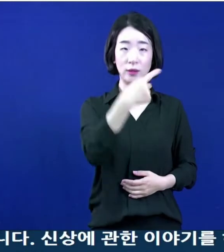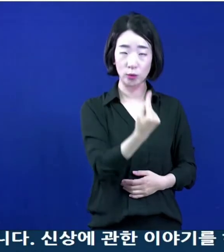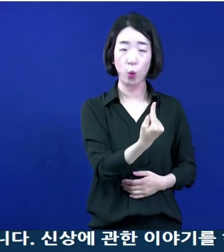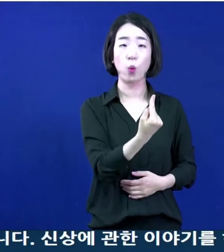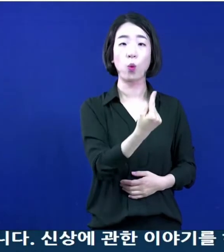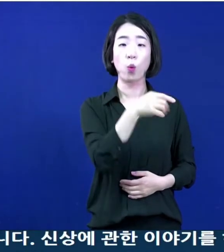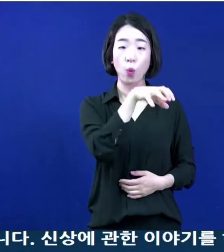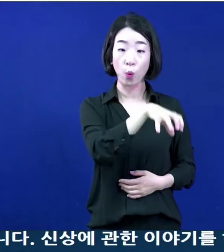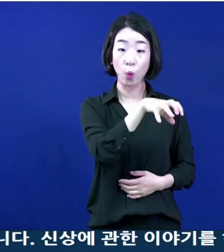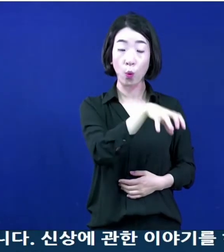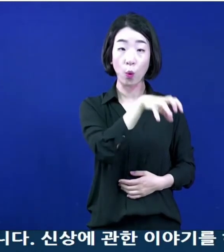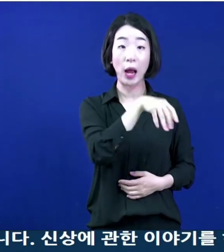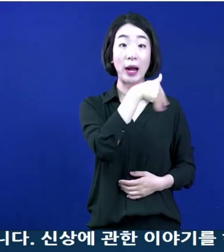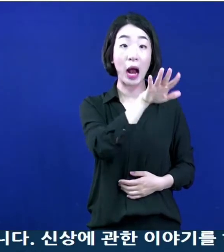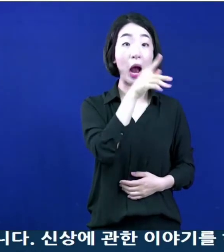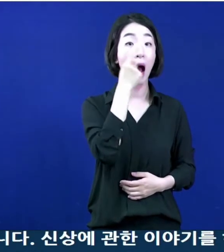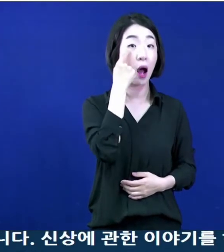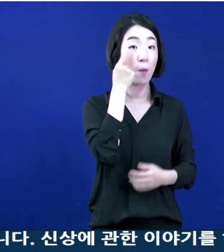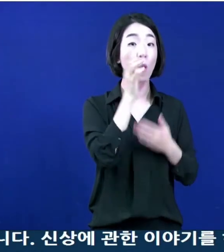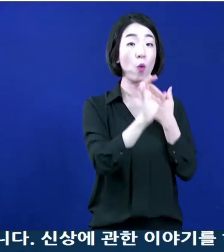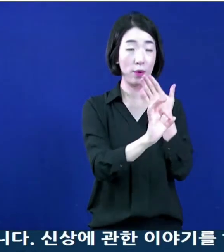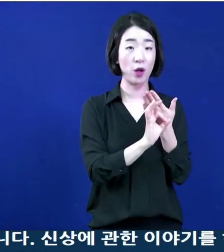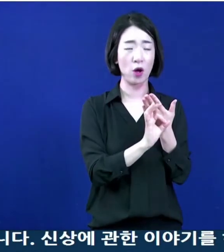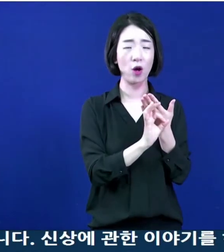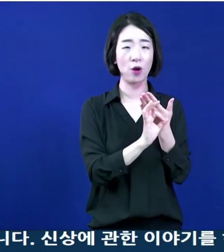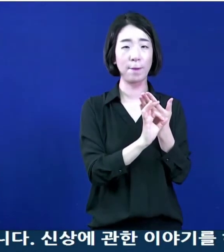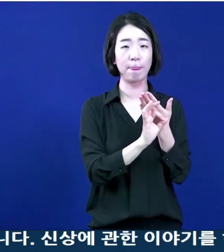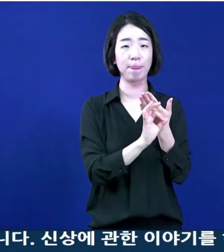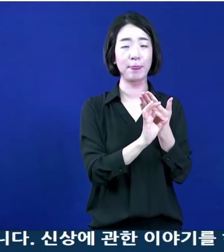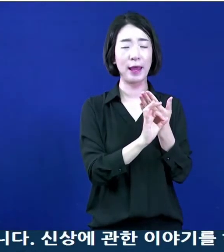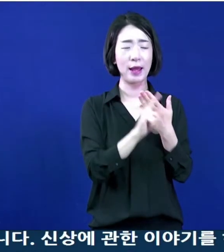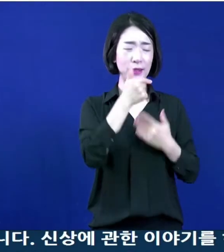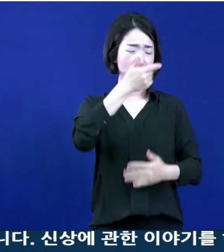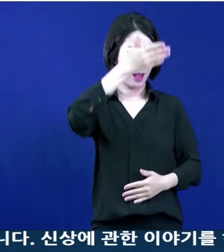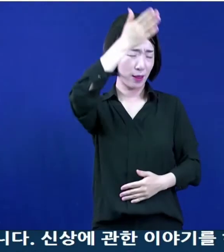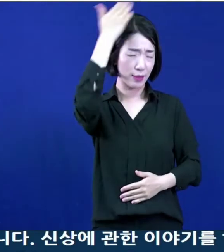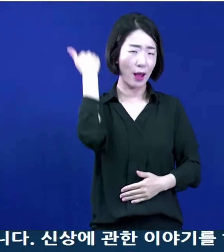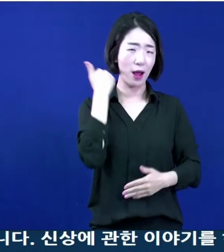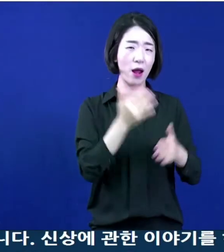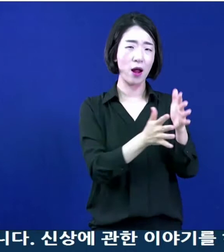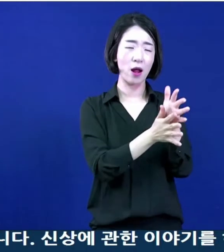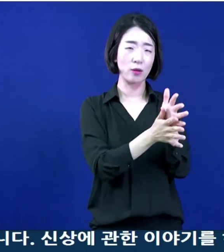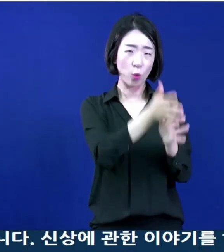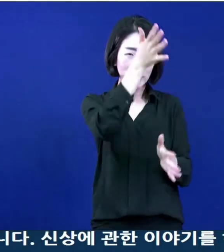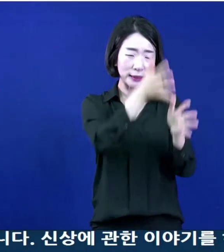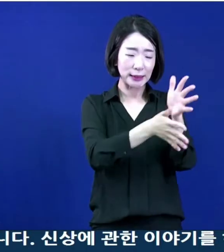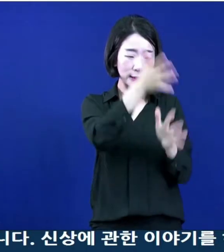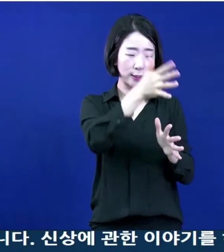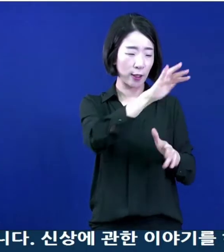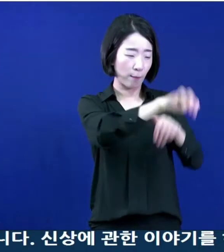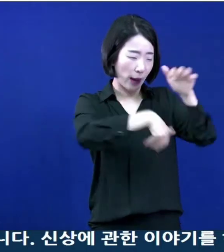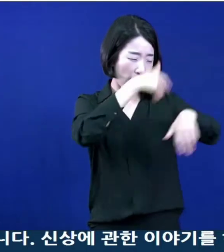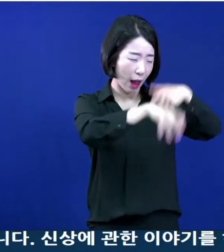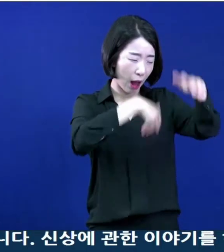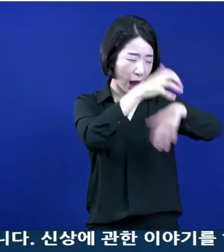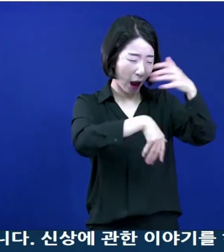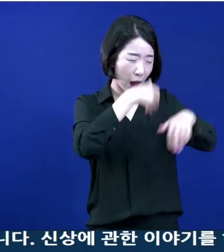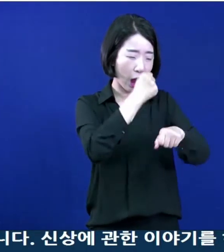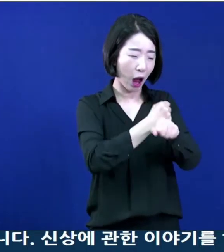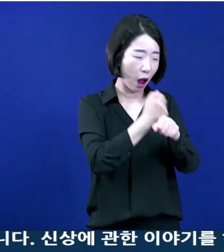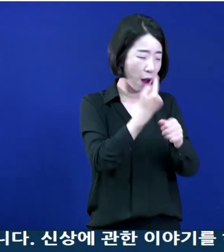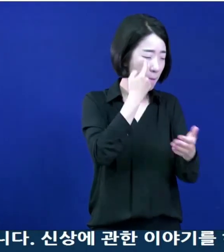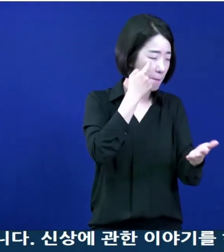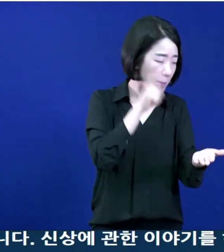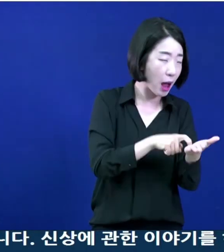가보실 수 있습니다. 에베소에 가면 고대 도시를 이렇게 파헤쳤습니다. 파헤쳤고 발굴을 했습니다. 그래서 지금 발굴해